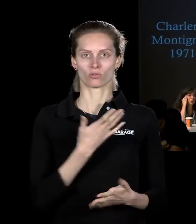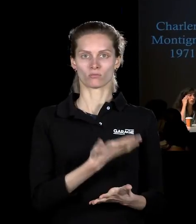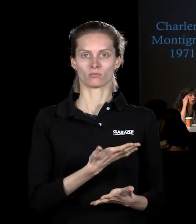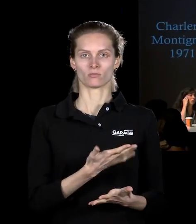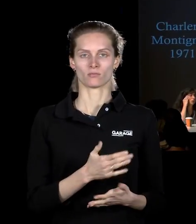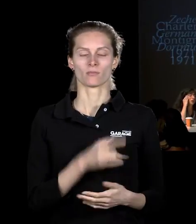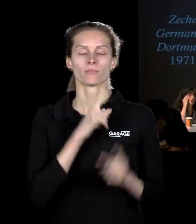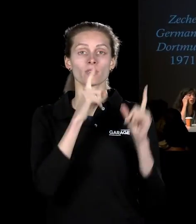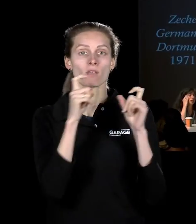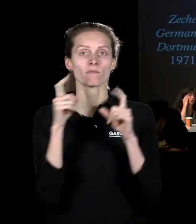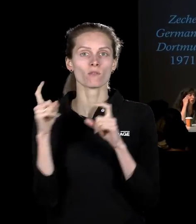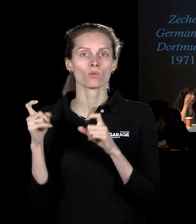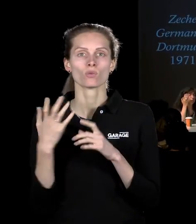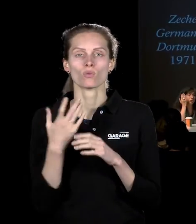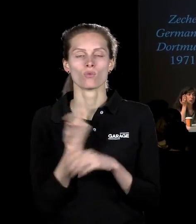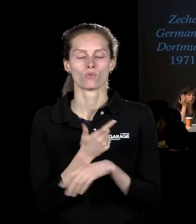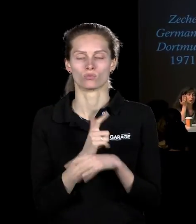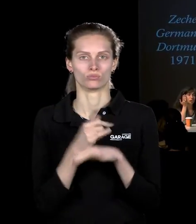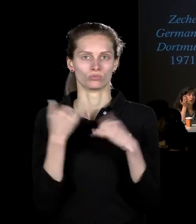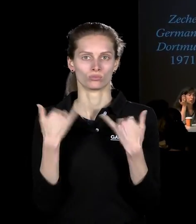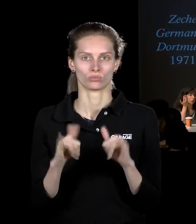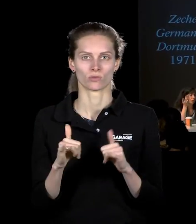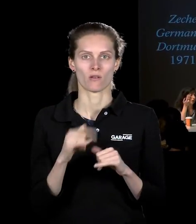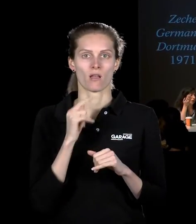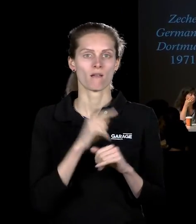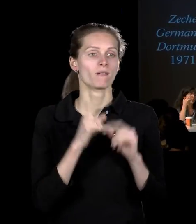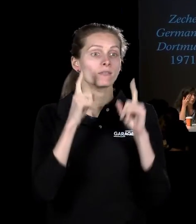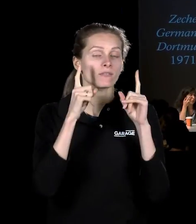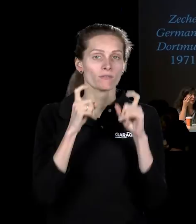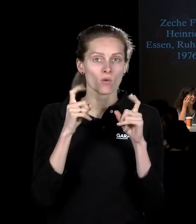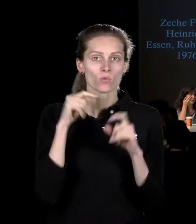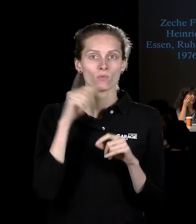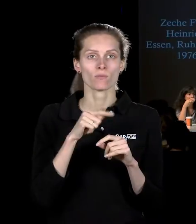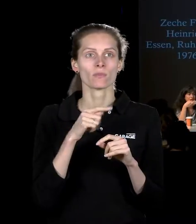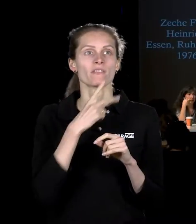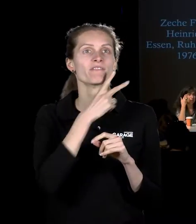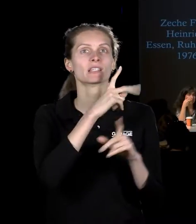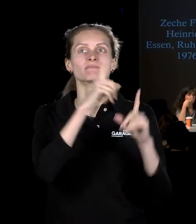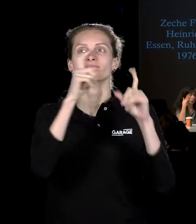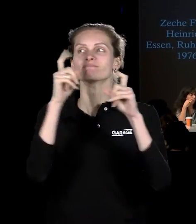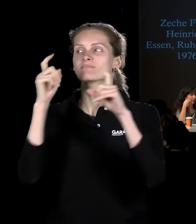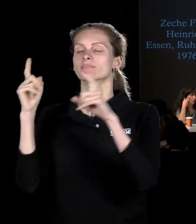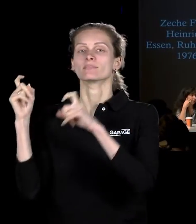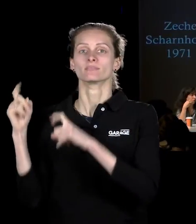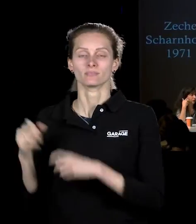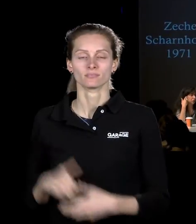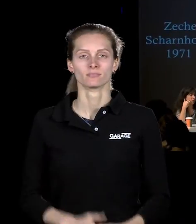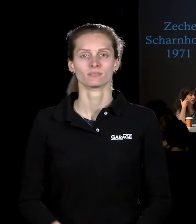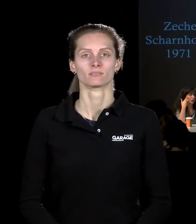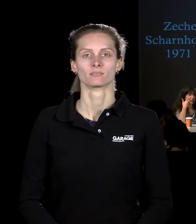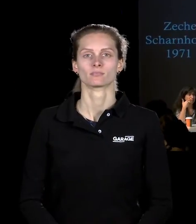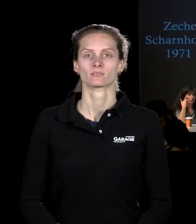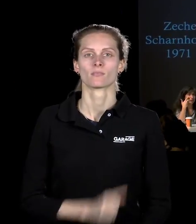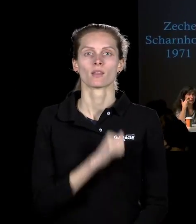Как бы снимаются они предельно загадочно. Как бы то, что снимают, они снимают виды, они снимают, но вот это